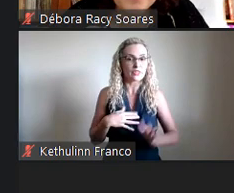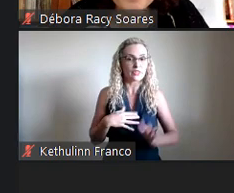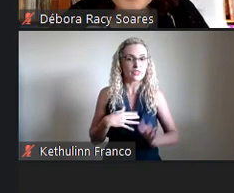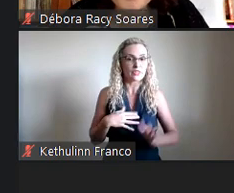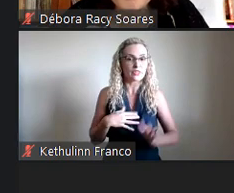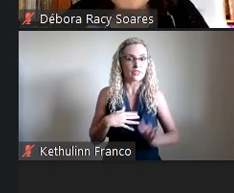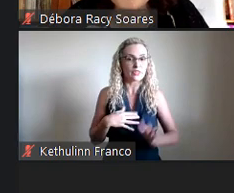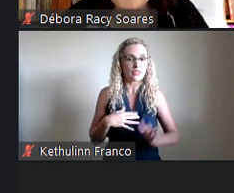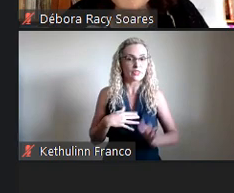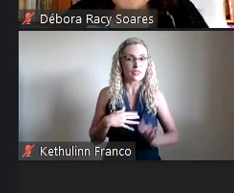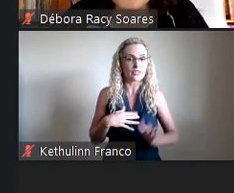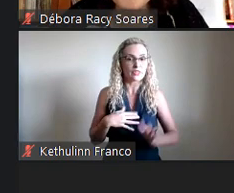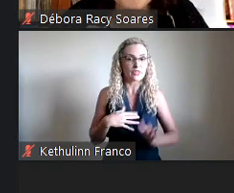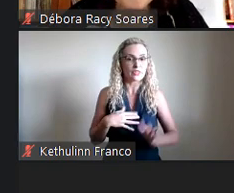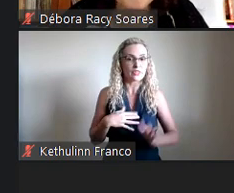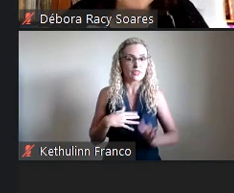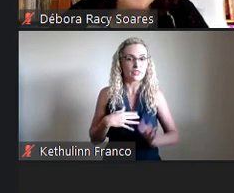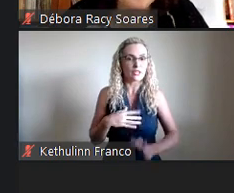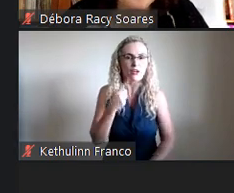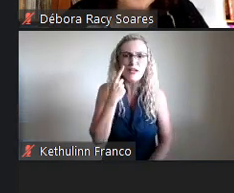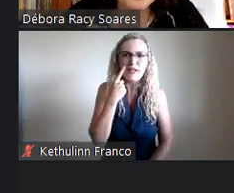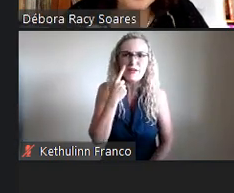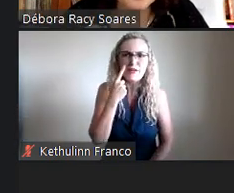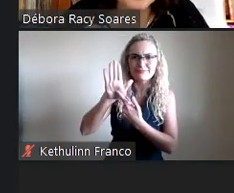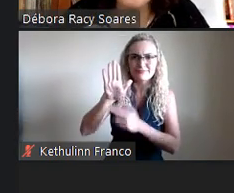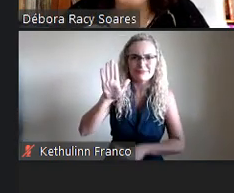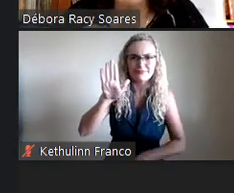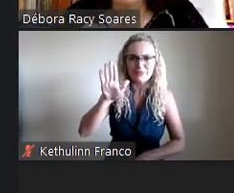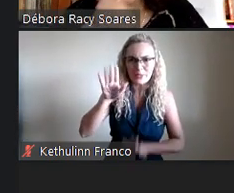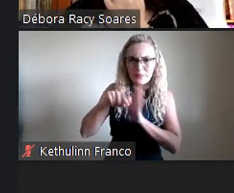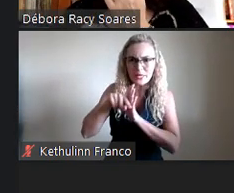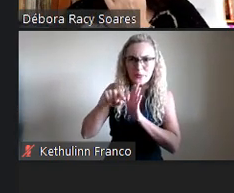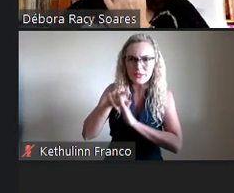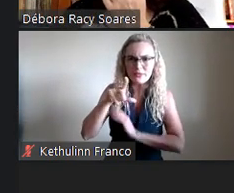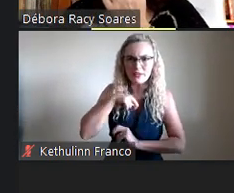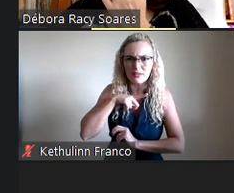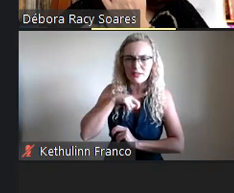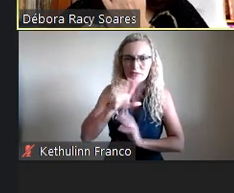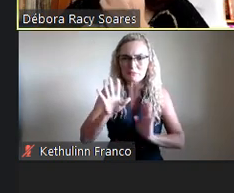gente pode deixar, né, para o final. Temos aqui o referencial teórico.